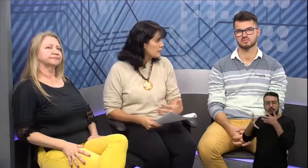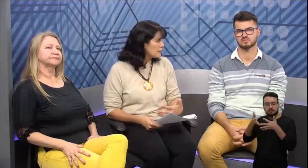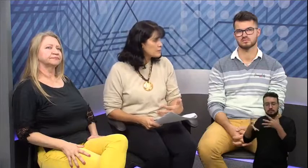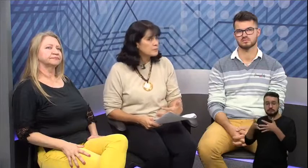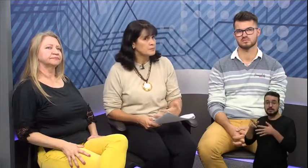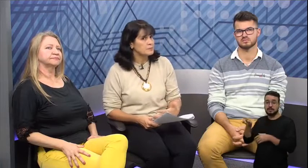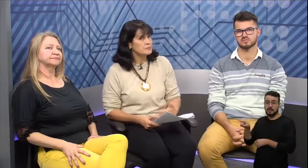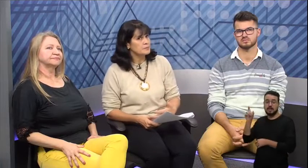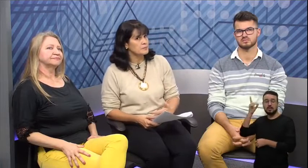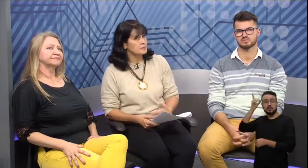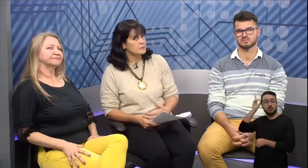família?